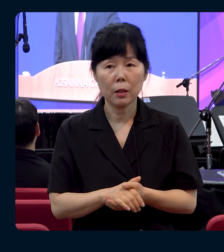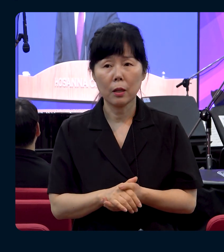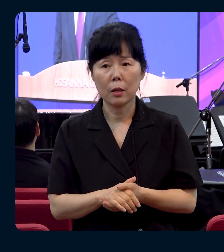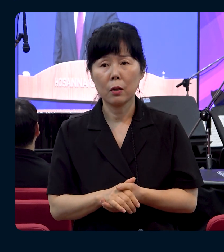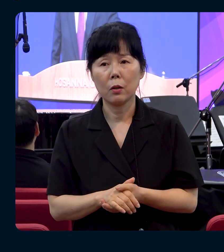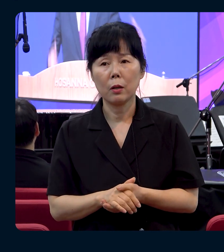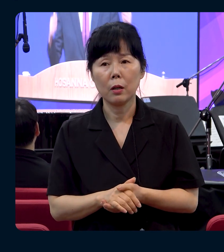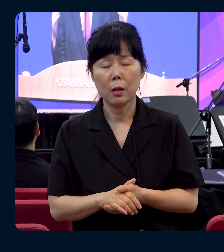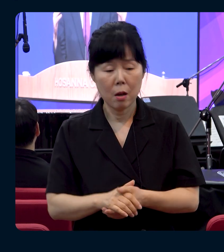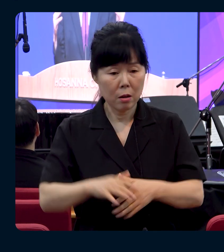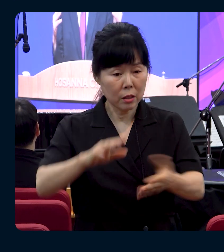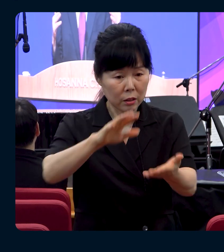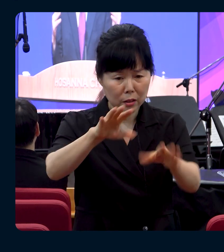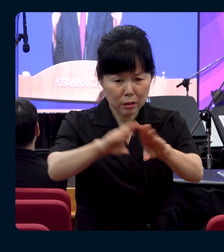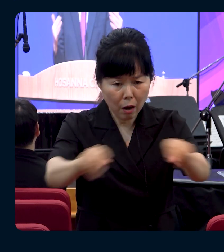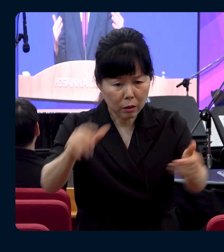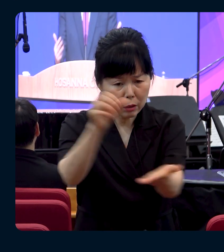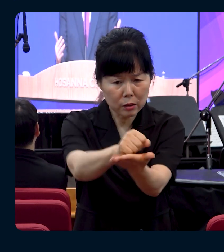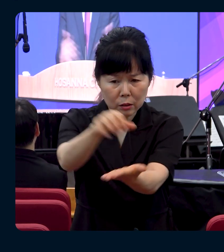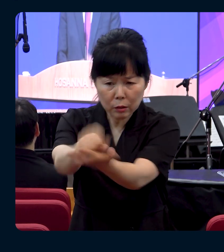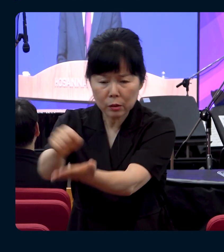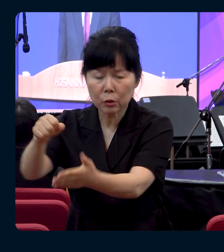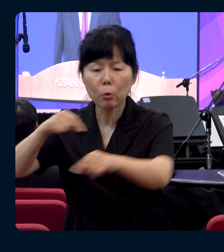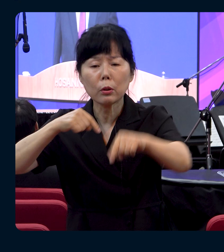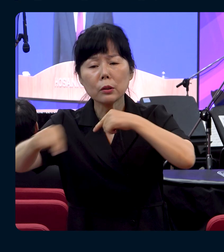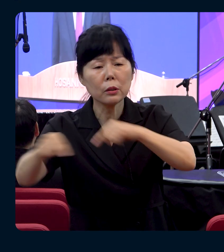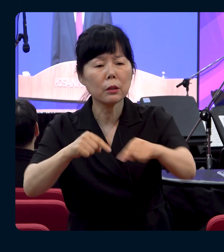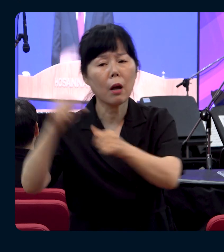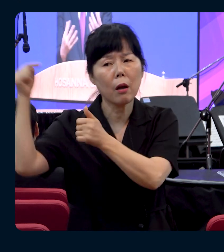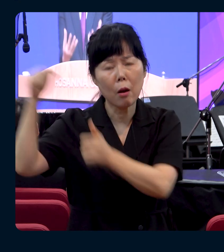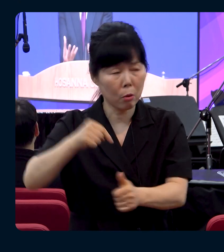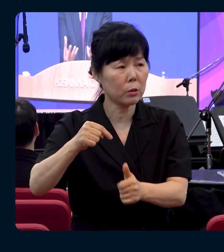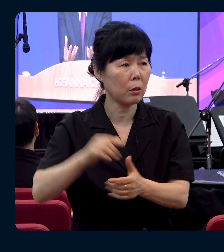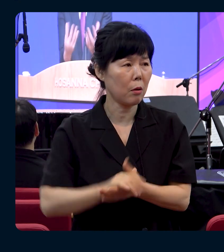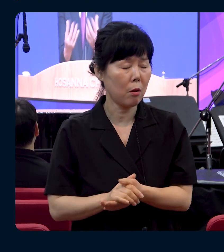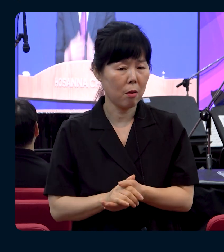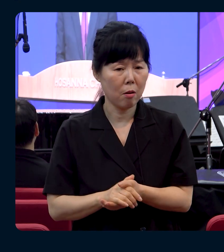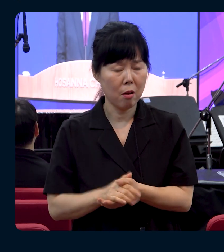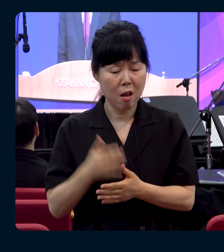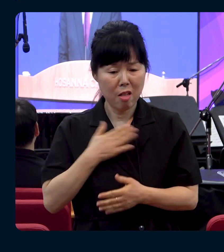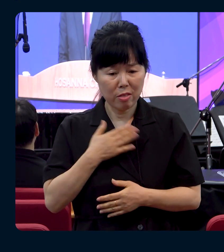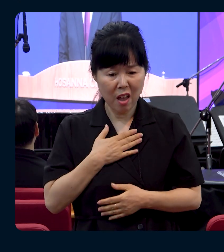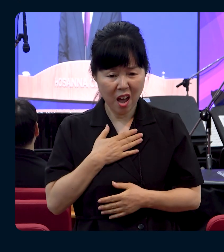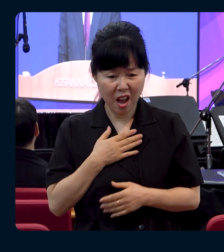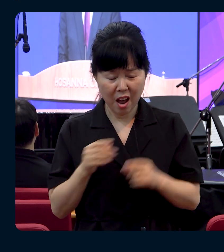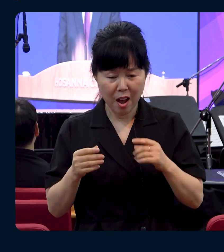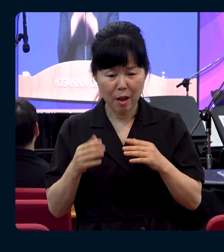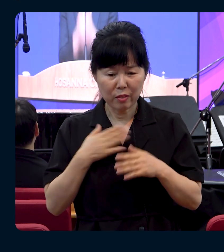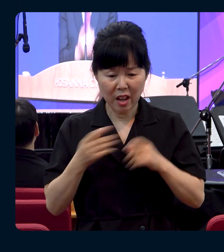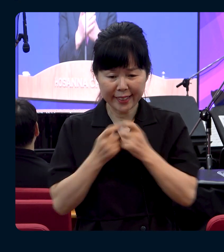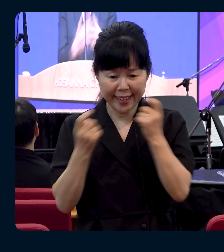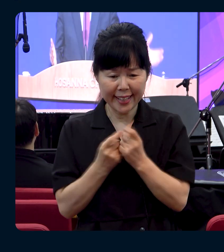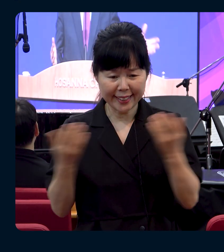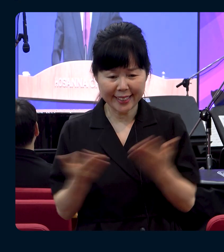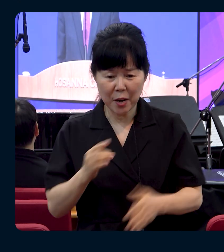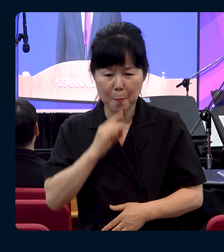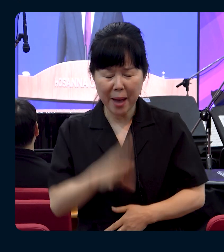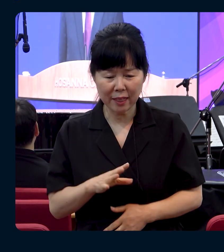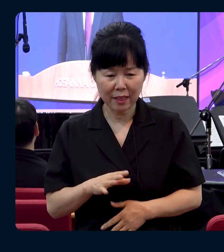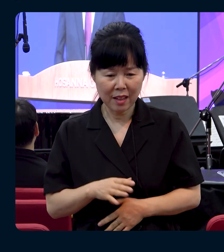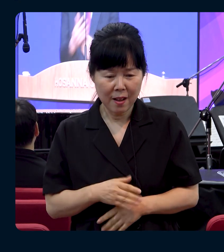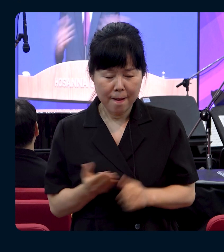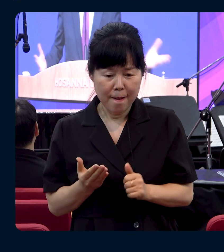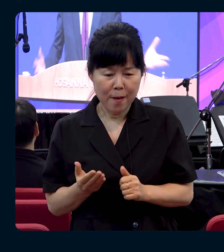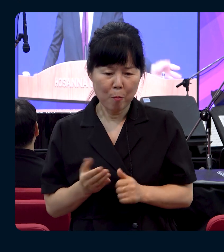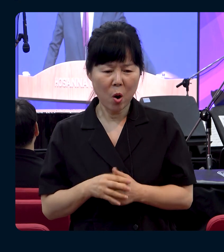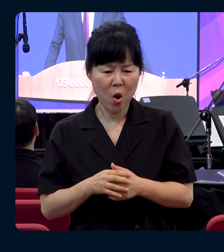그러니까 그냥 자기 앞에 있는 텃밭이나 가꾸면서 거기서 나오는 것으로 먹고 살다가 늙어 죽는 그것은 인생이 아니죠.